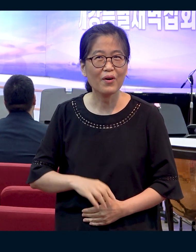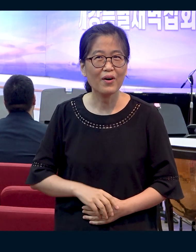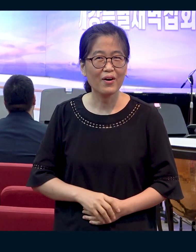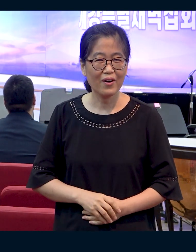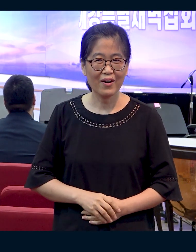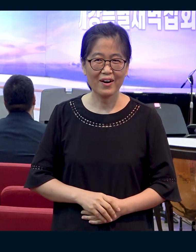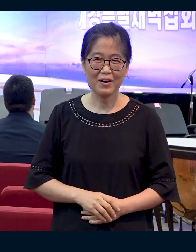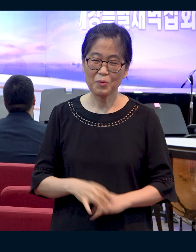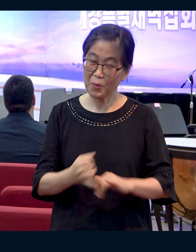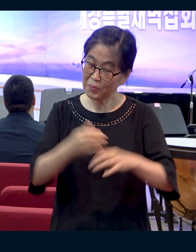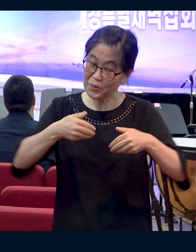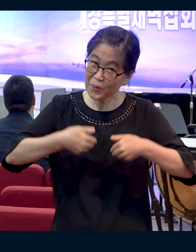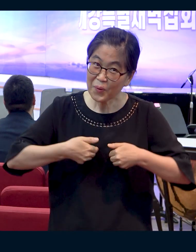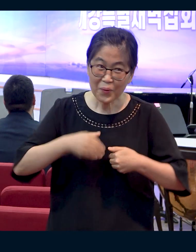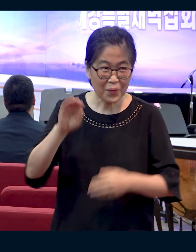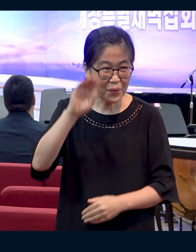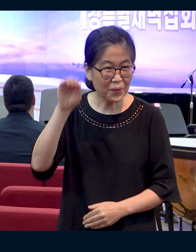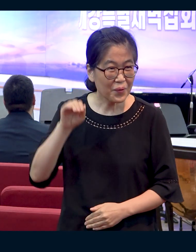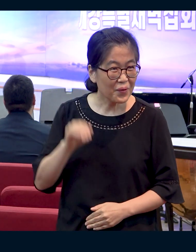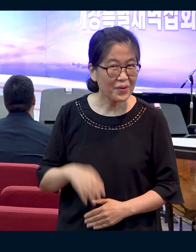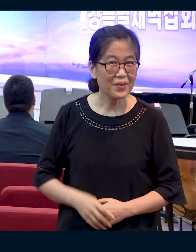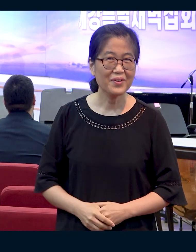쓸모있는 그런 사람인가?